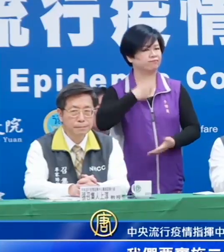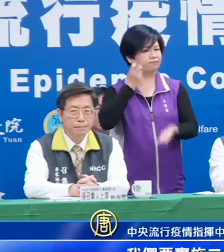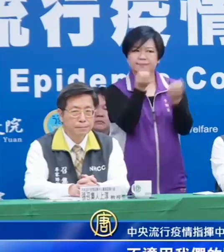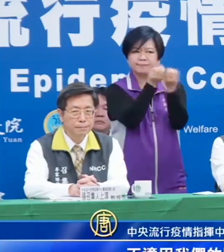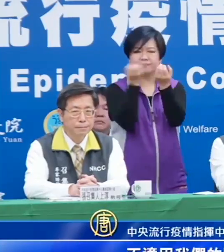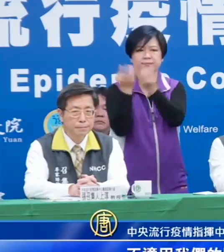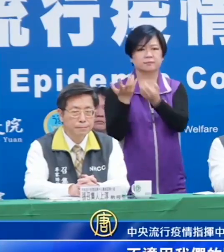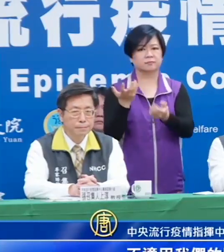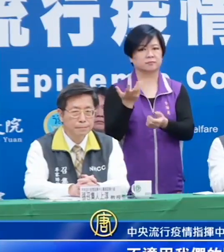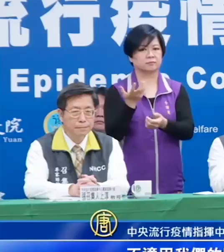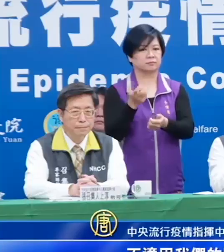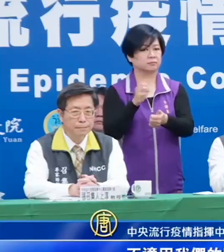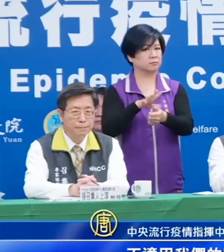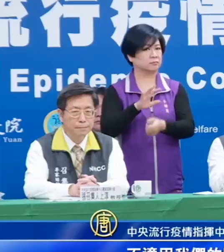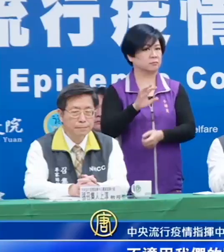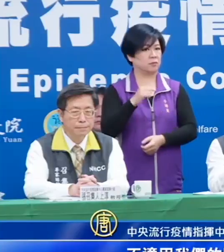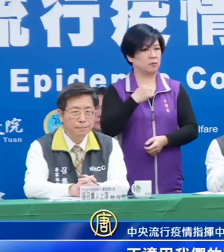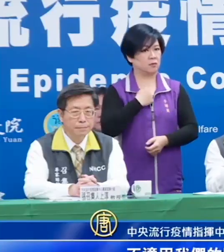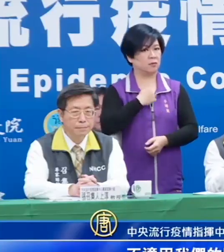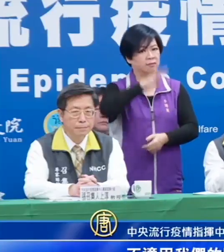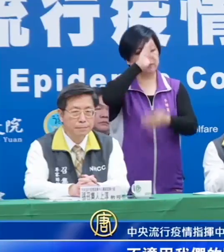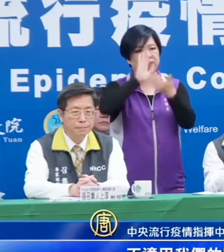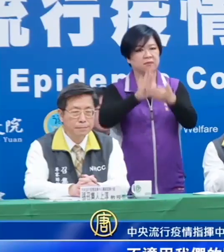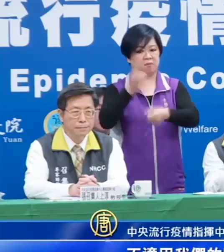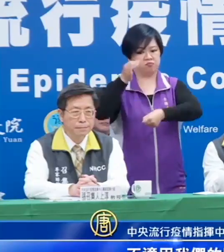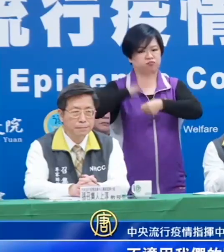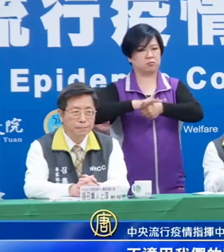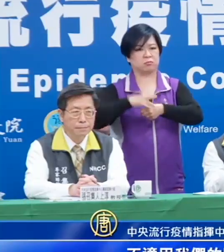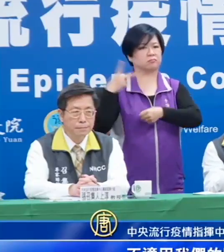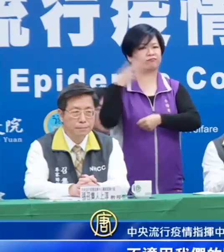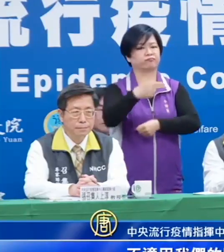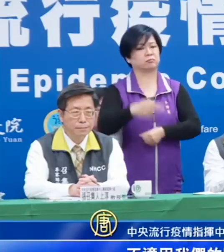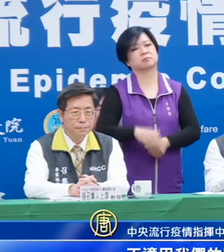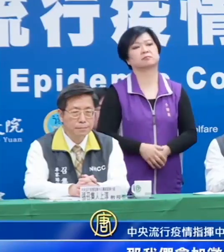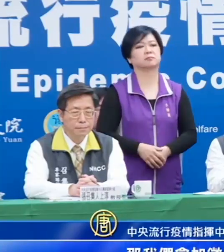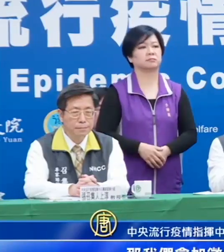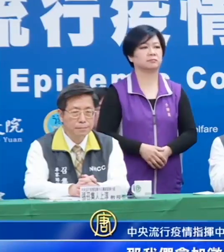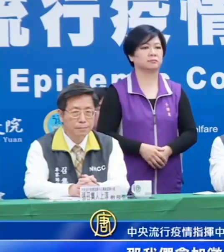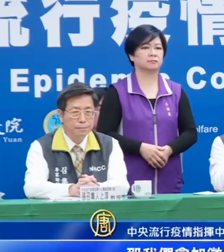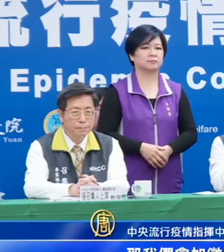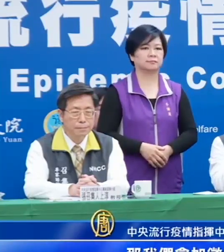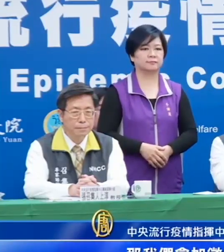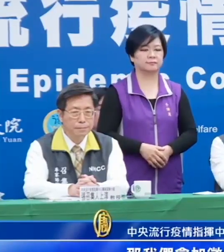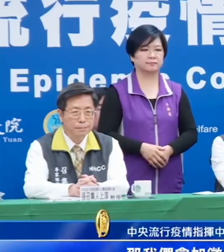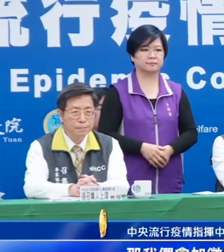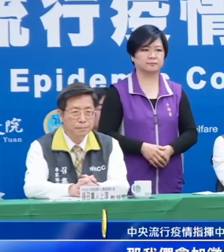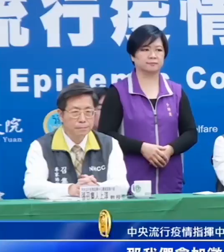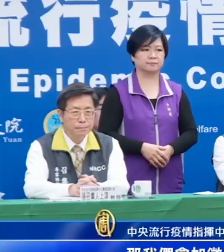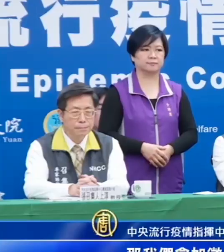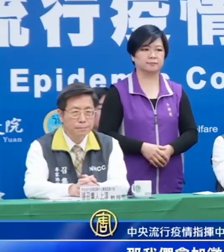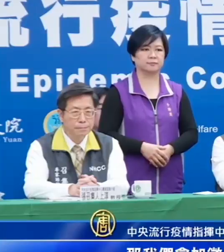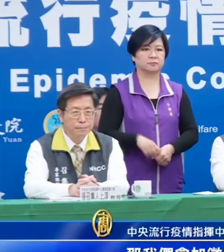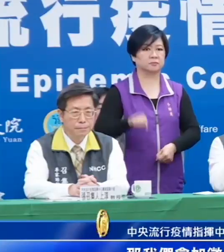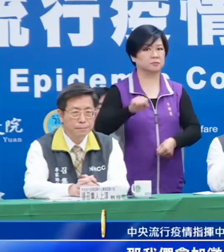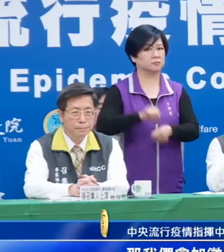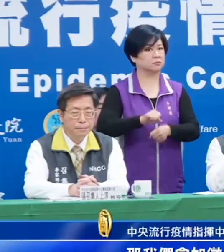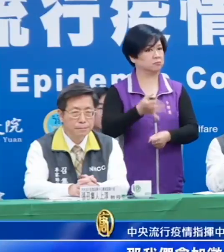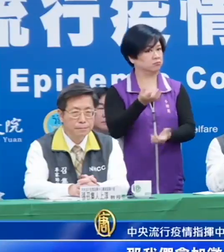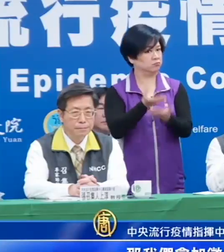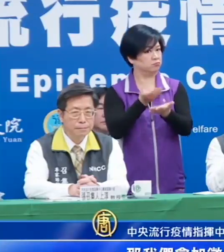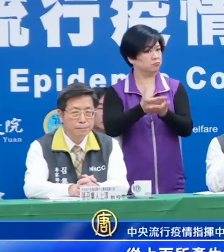式，不适用我们的防疫补偿。那我们会加征必要的费